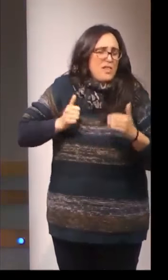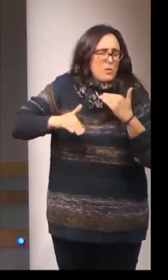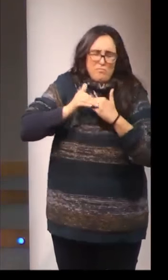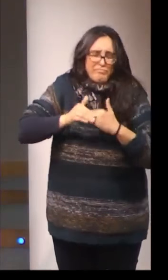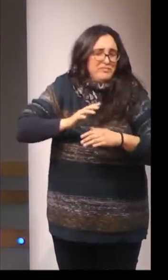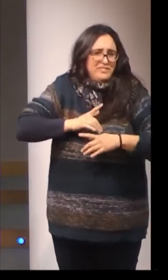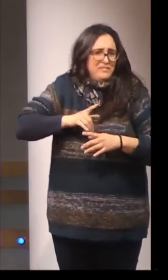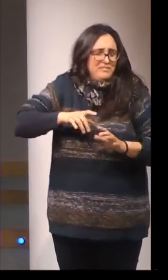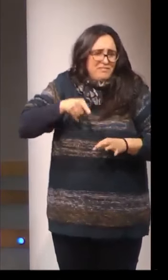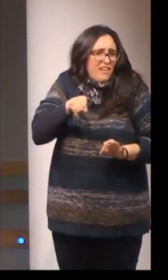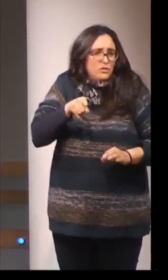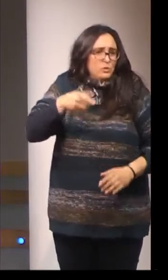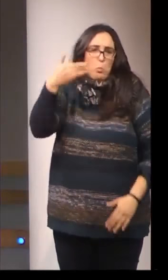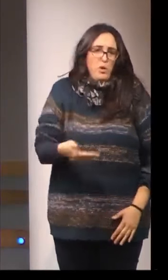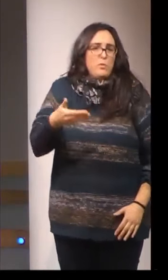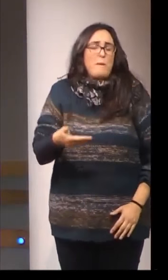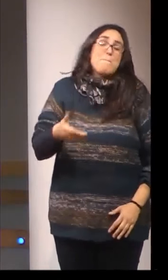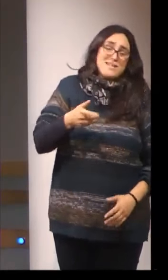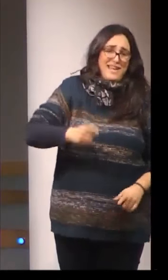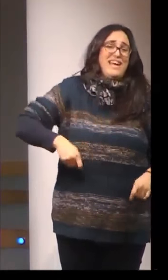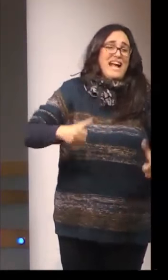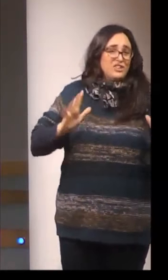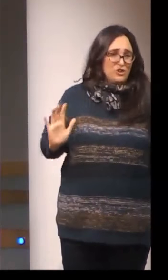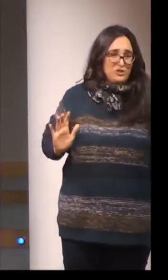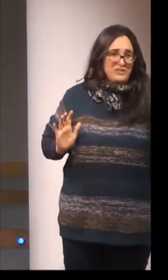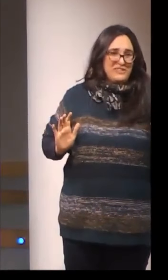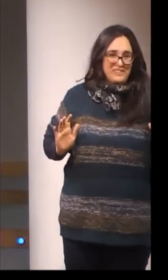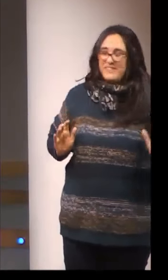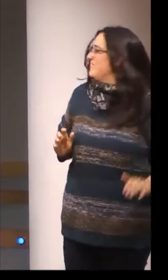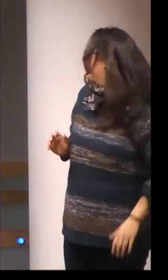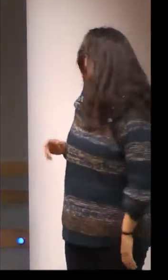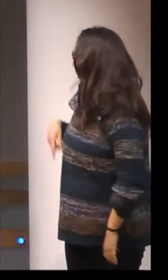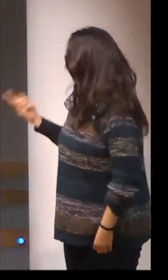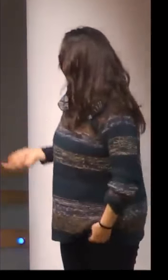accesibilidad e igualdad de oportunidades sin ningún tipo de duda, lo cual es fundamental.